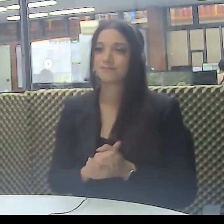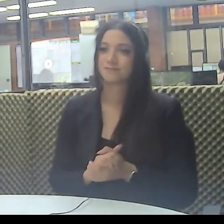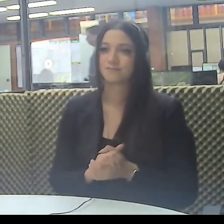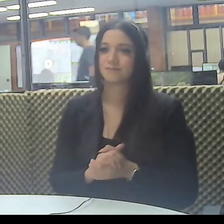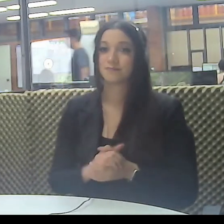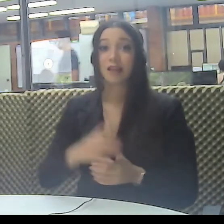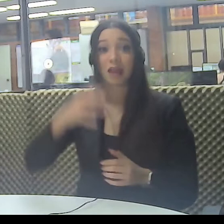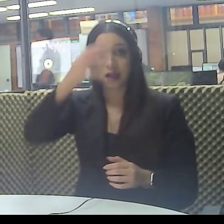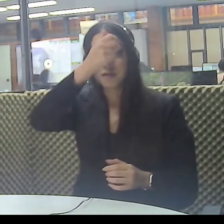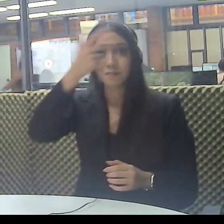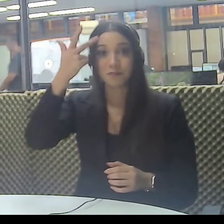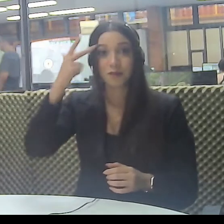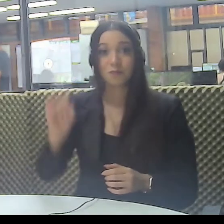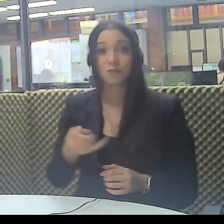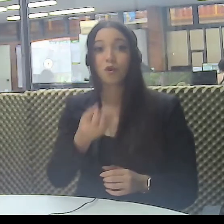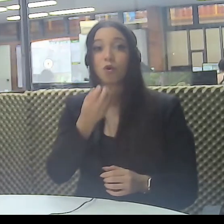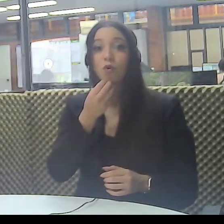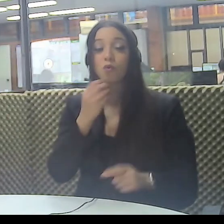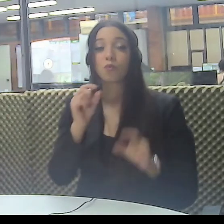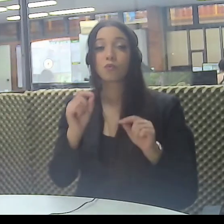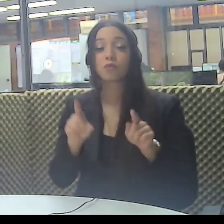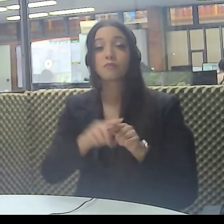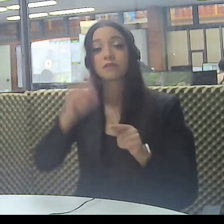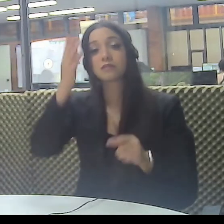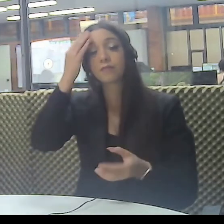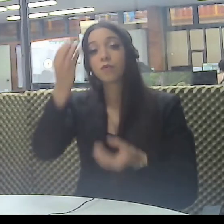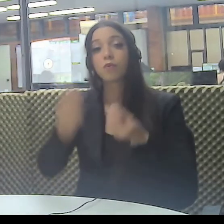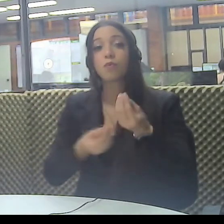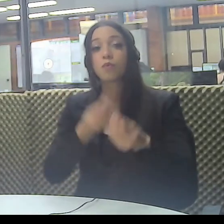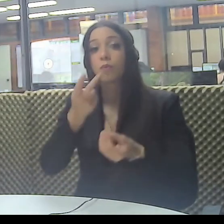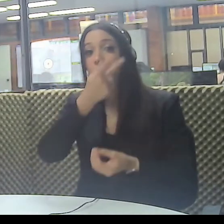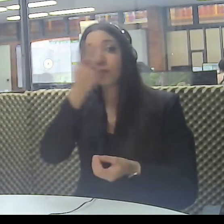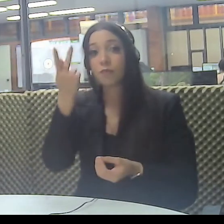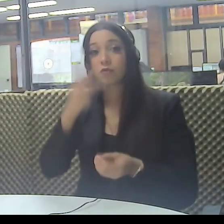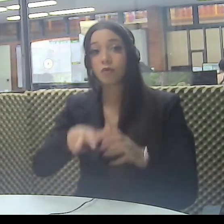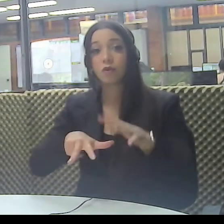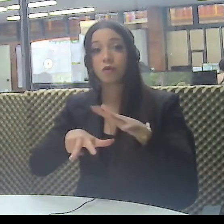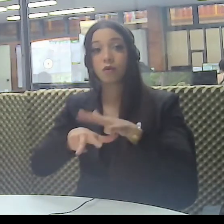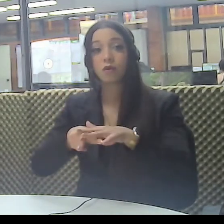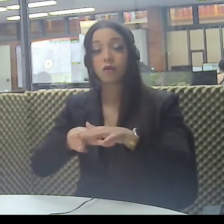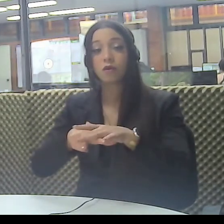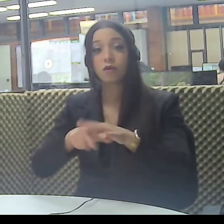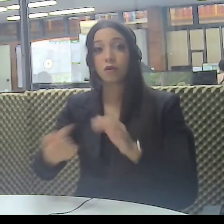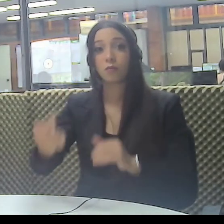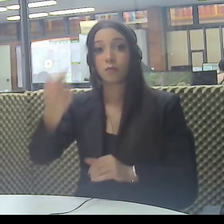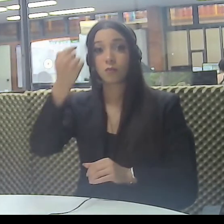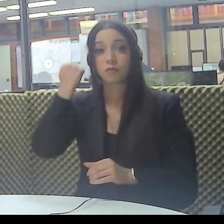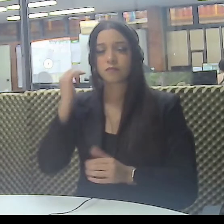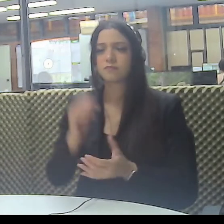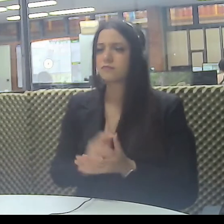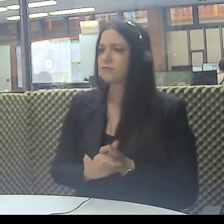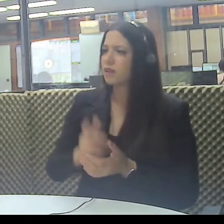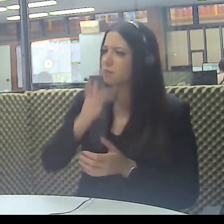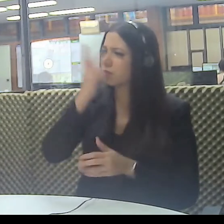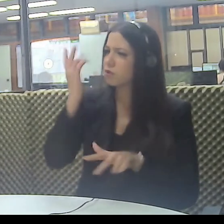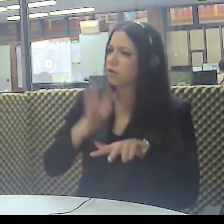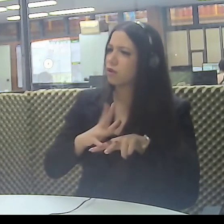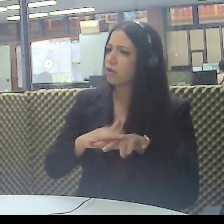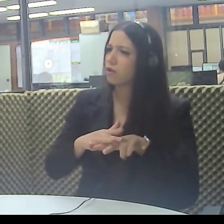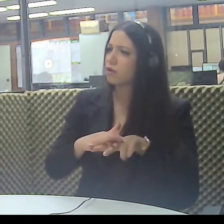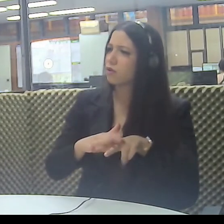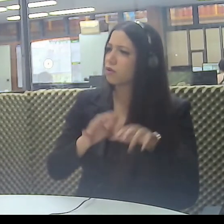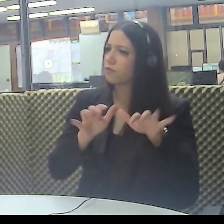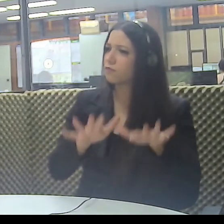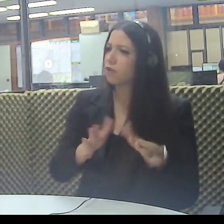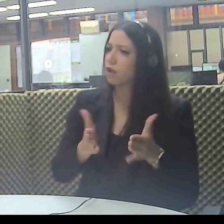O prefeito aproveitou a oportunidade para saber como fica quem está internado pelo plano anterior. Os internados, os que estão